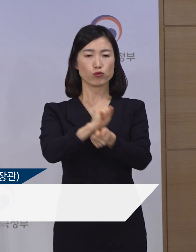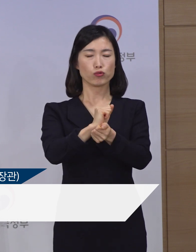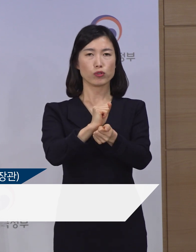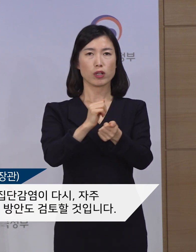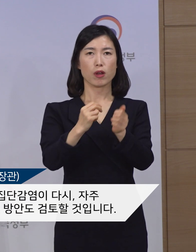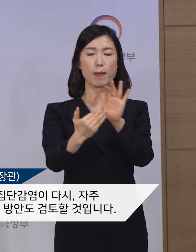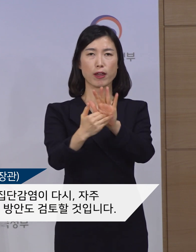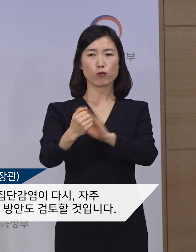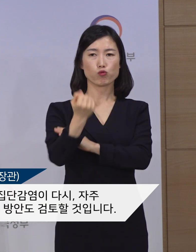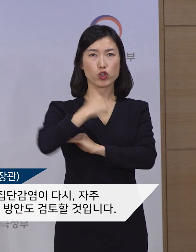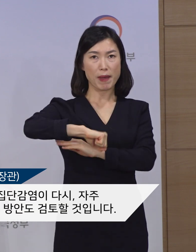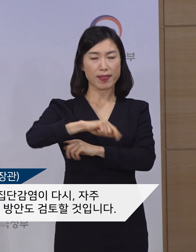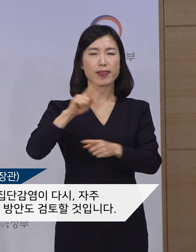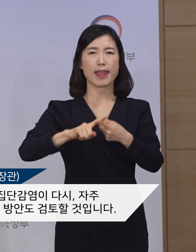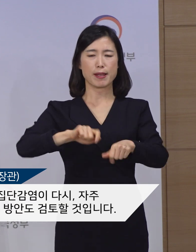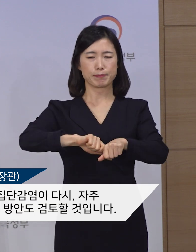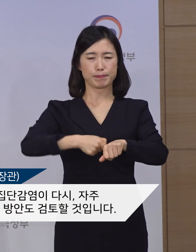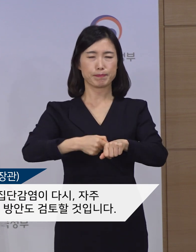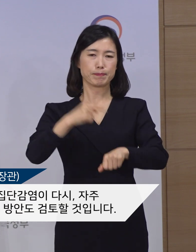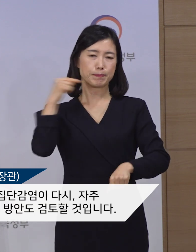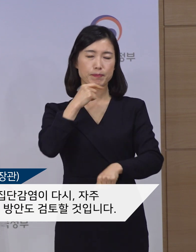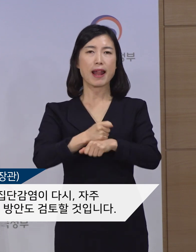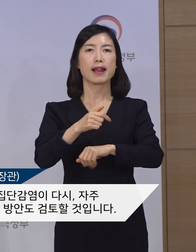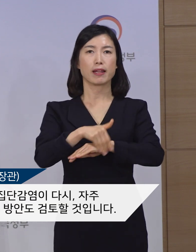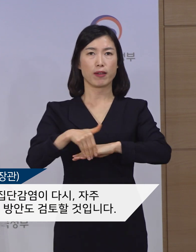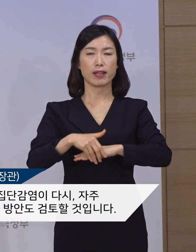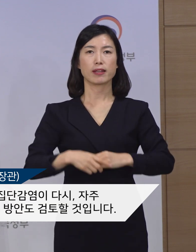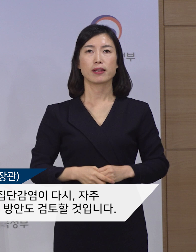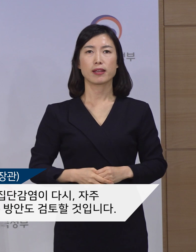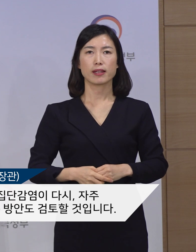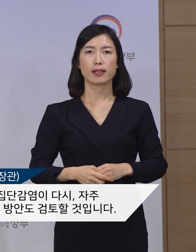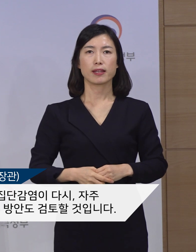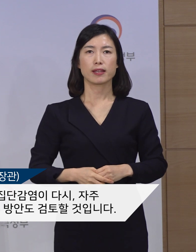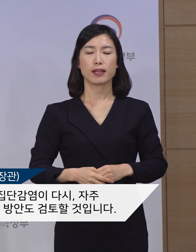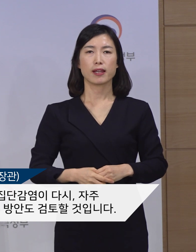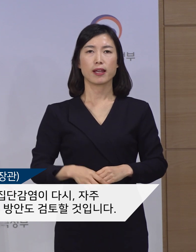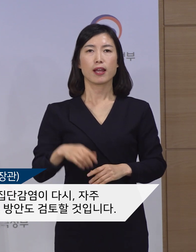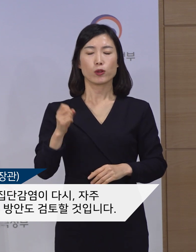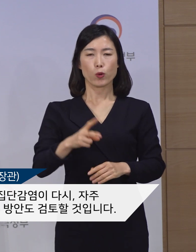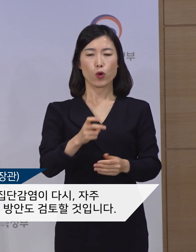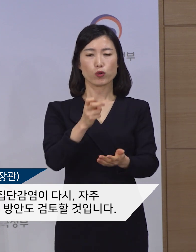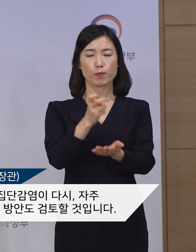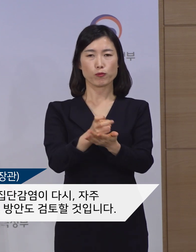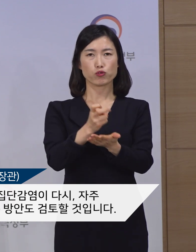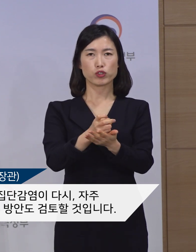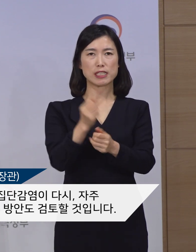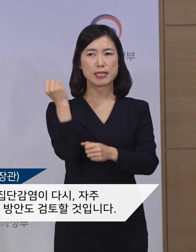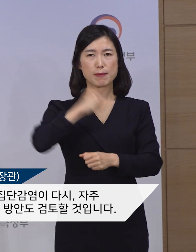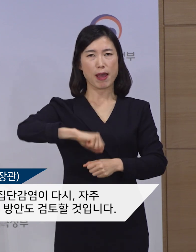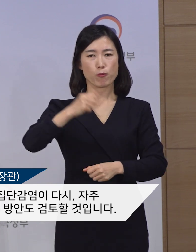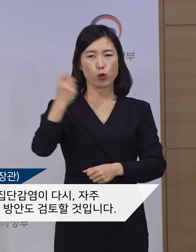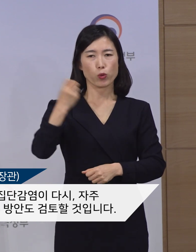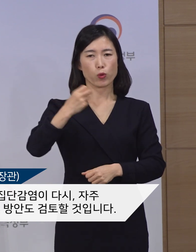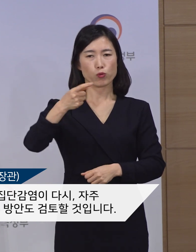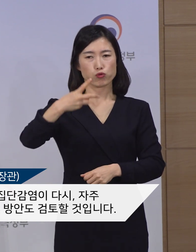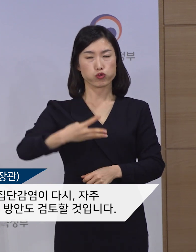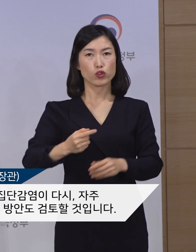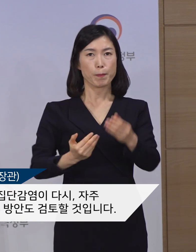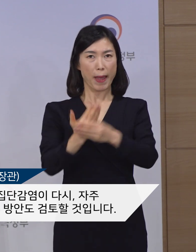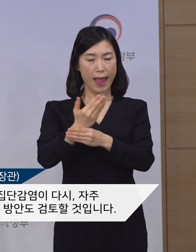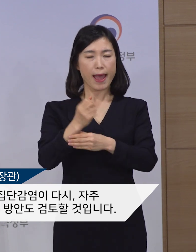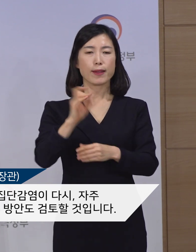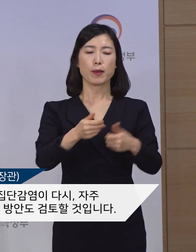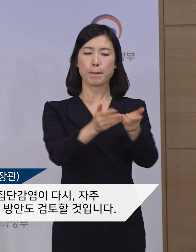것입니다. 또한 다수의 수칙 위반이 반복해서 발생하거나 집단 감염이 다시 자주 발생하는